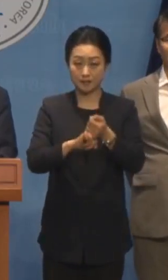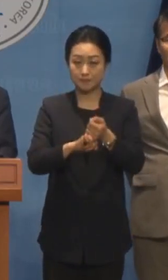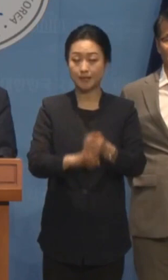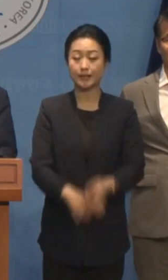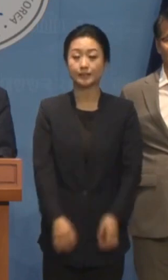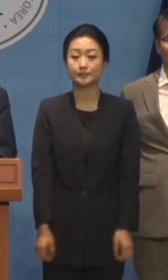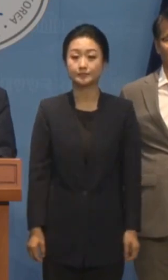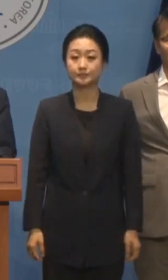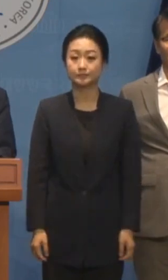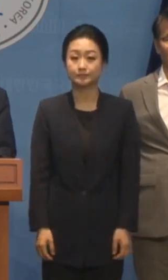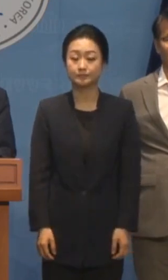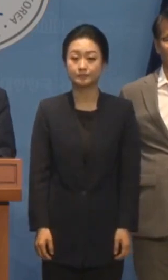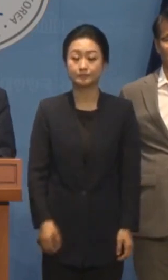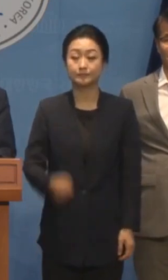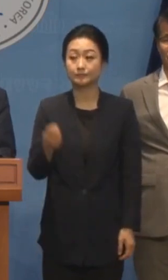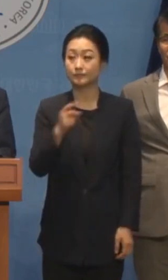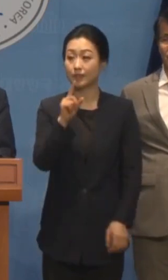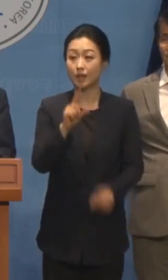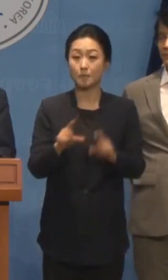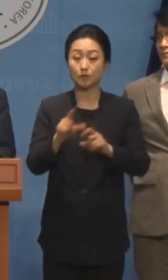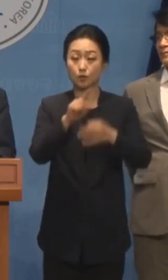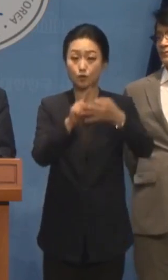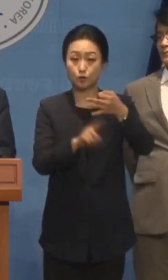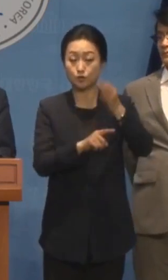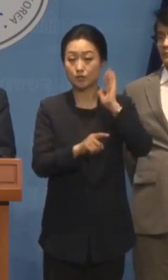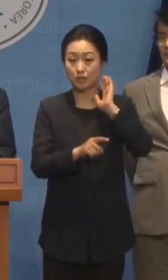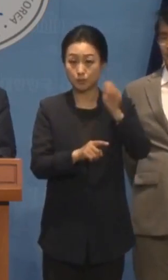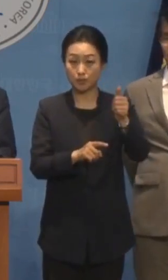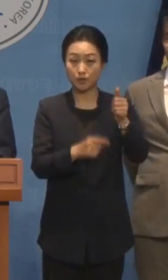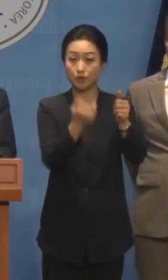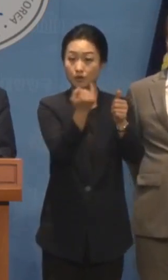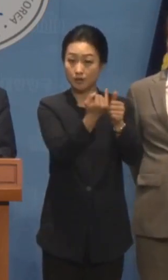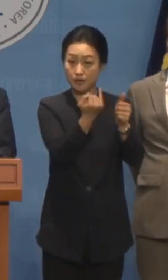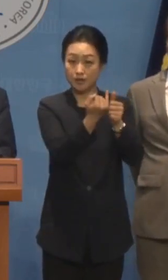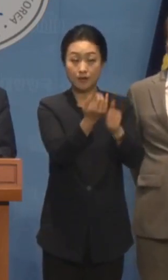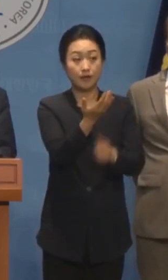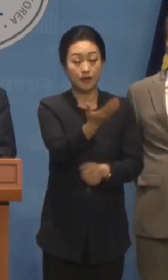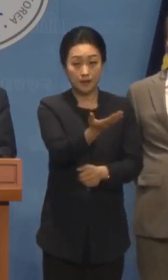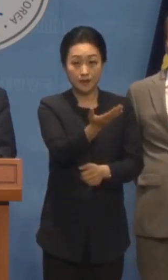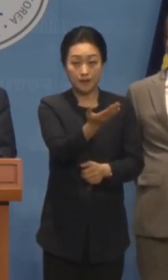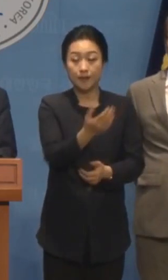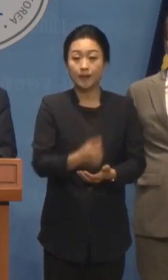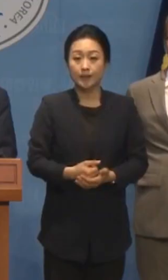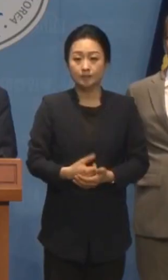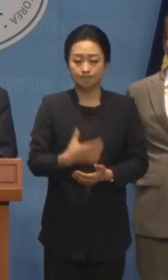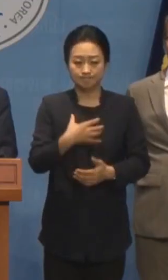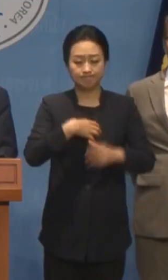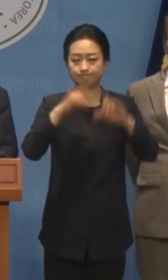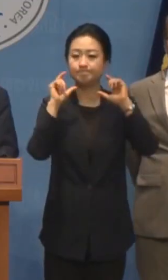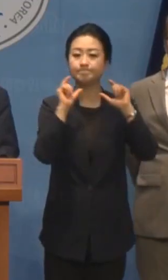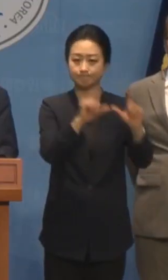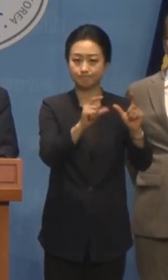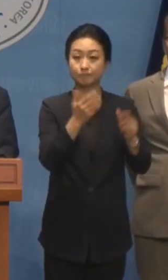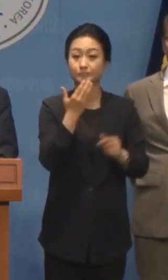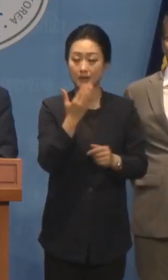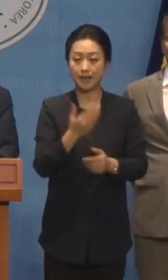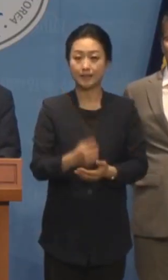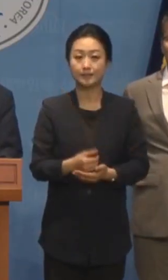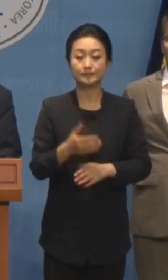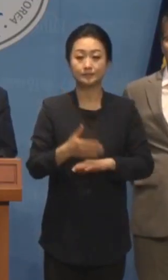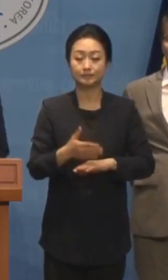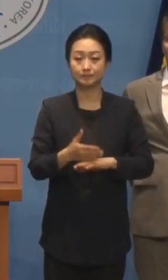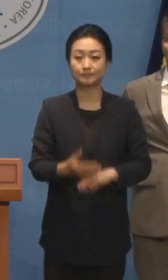여러분께 말씀드리고 다시 한번 윤석열 대통령과 김건희 여사 부부에게 엄중히 경고합니다.